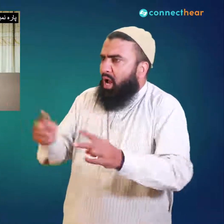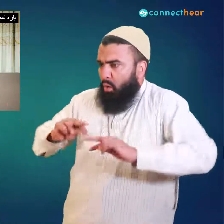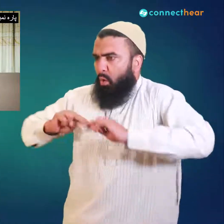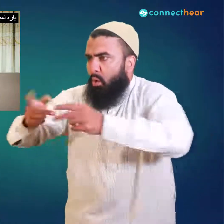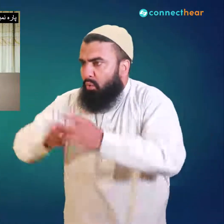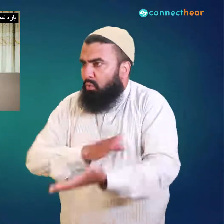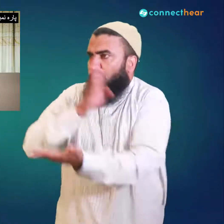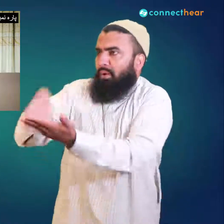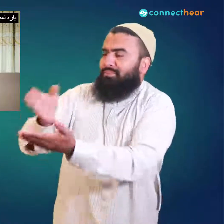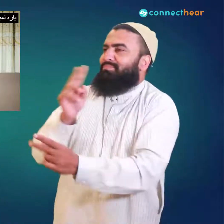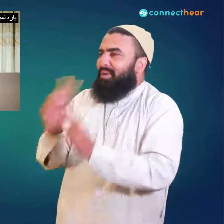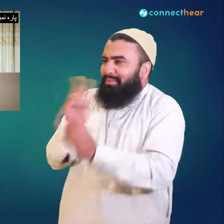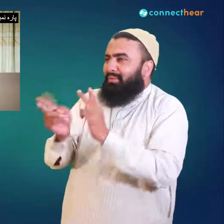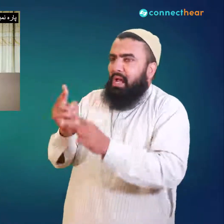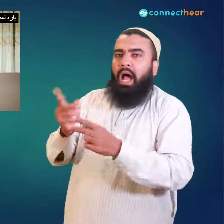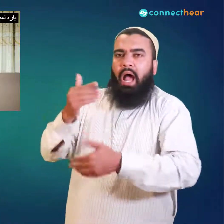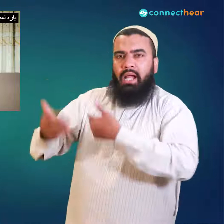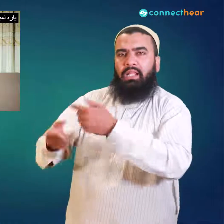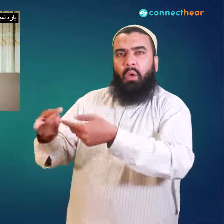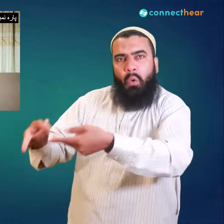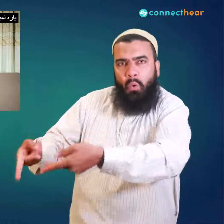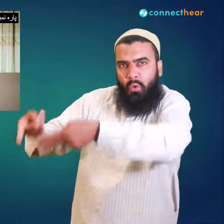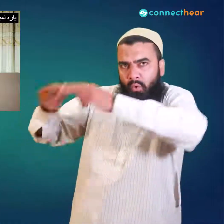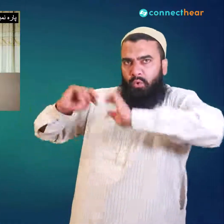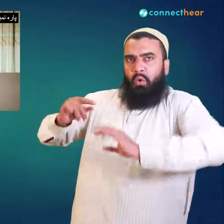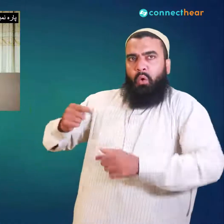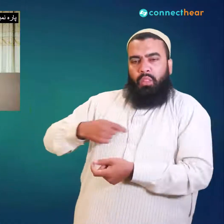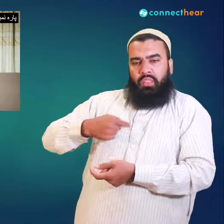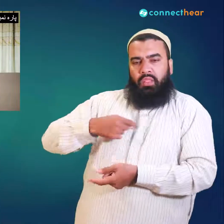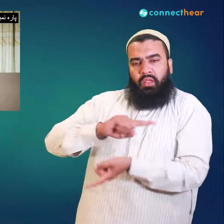تقوی ان کے اندر پیدا ہوگا۔